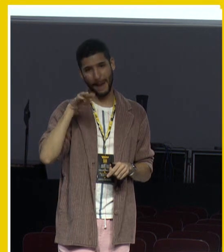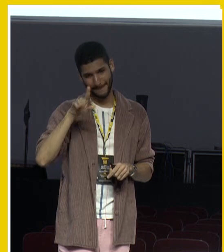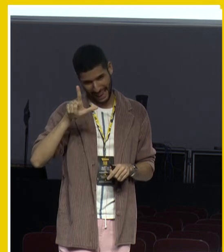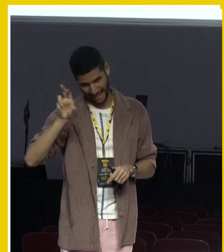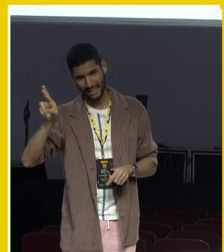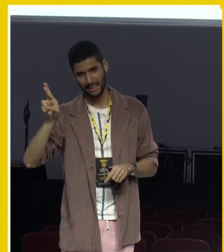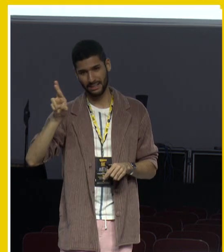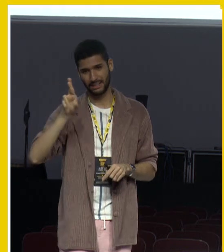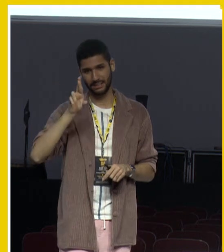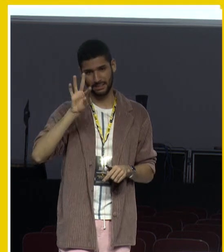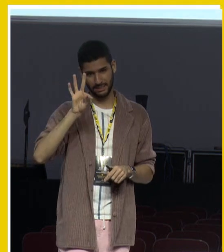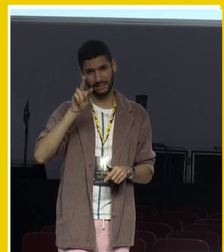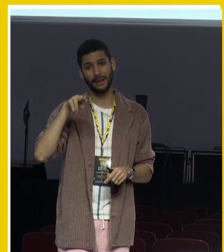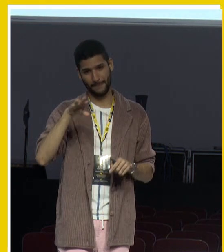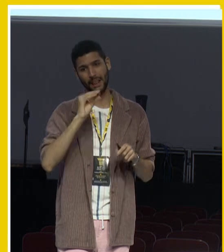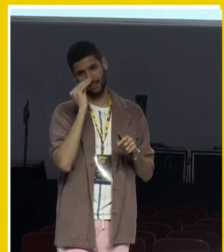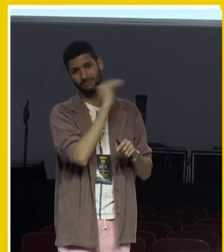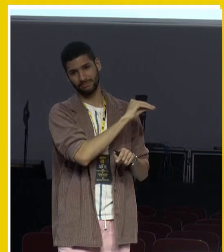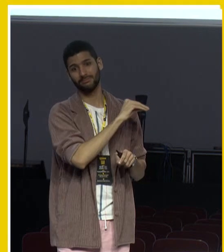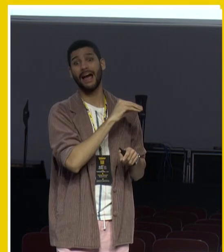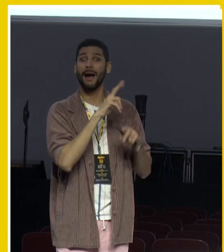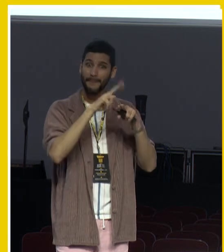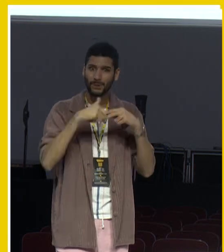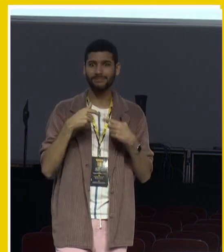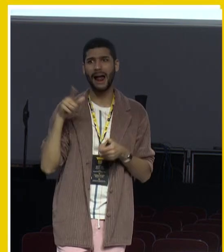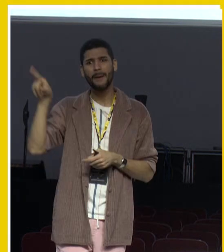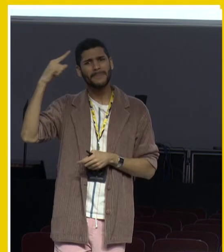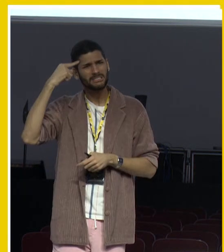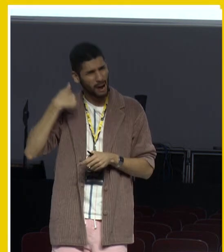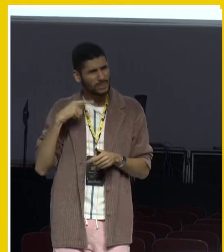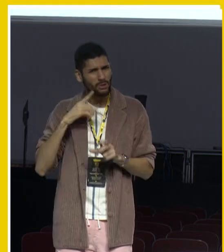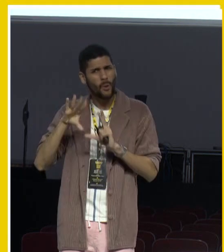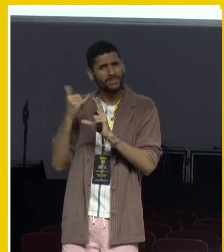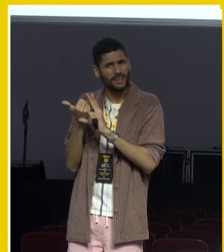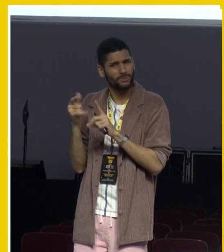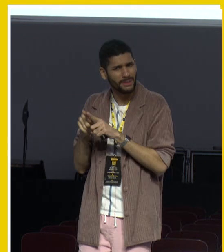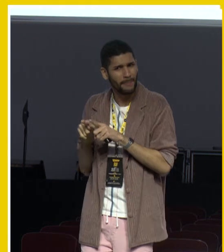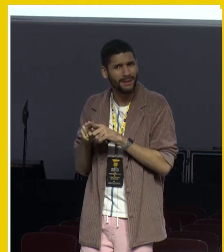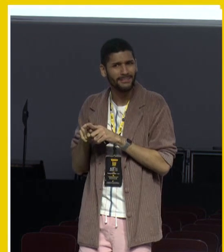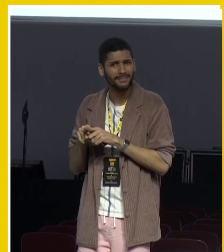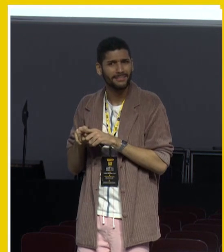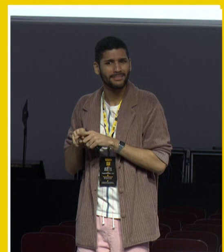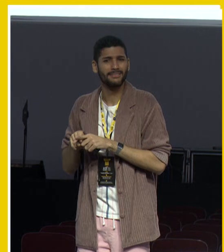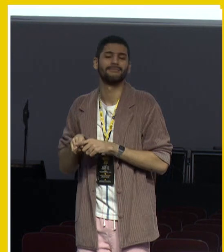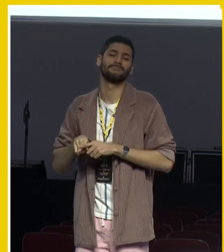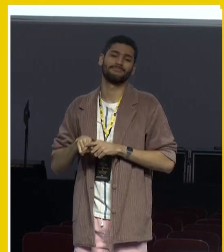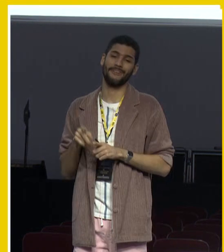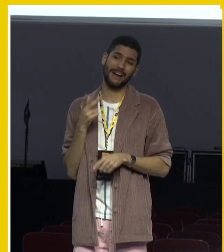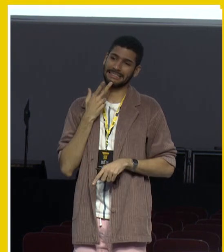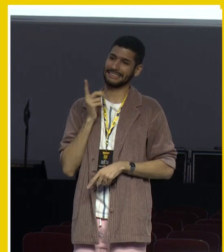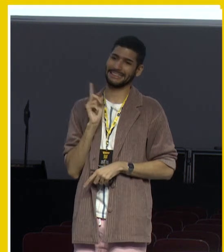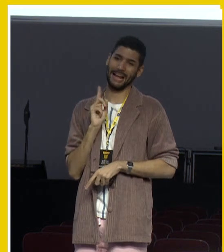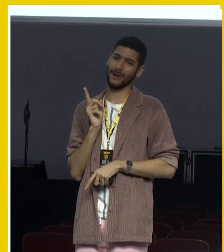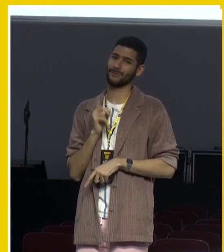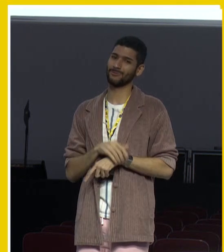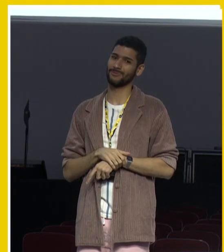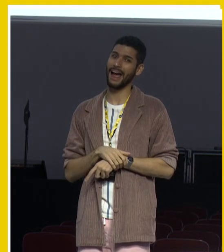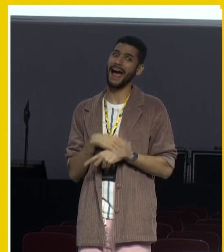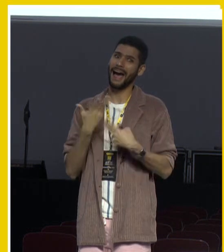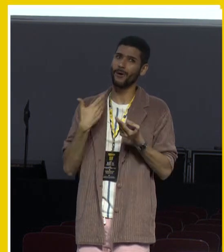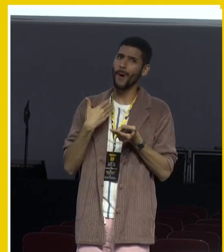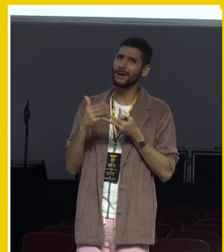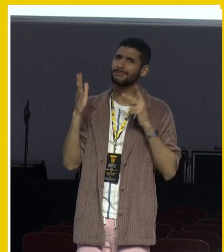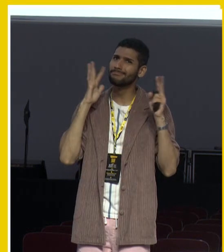internet é colocar a hashtag as também colocava e aí eu tô aí as pessoas vão se perguntar pra mim eu também tinha